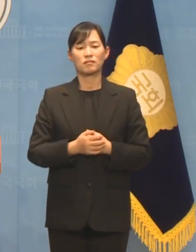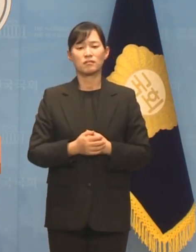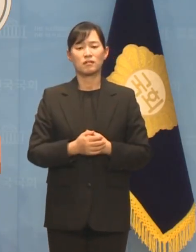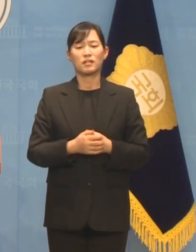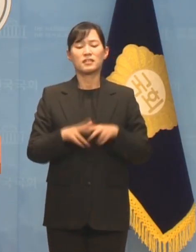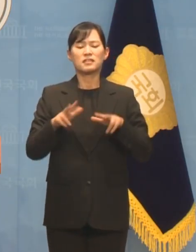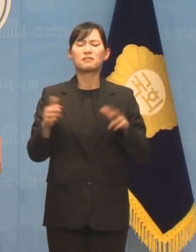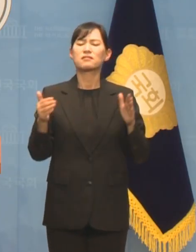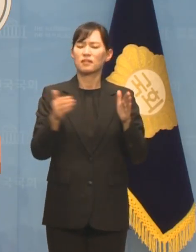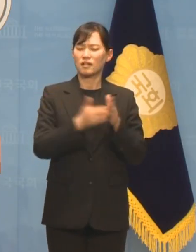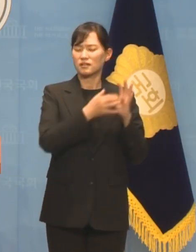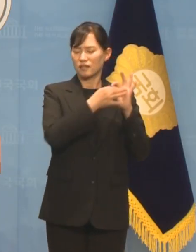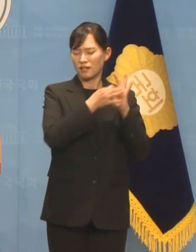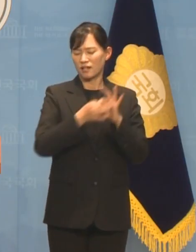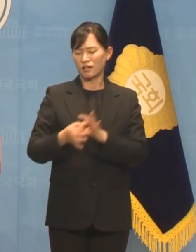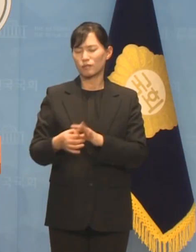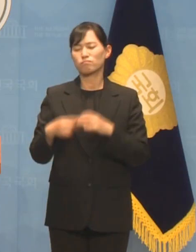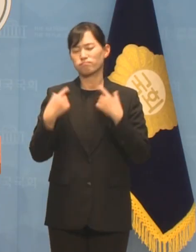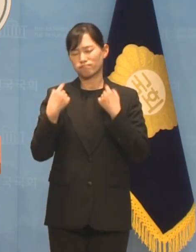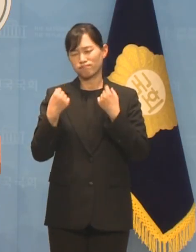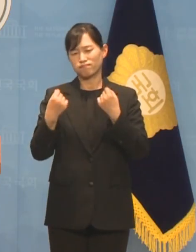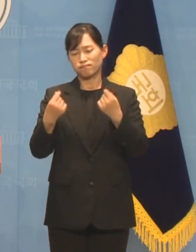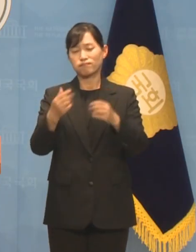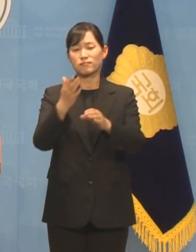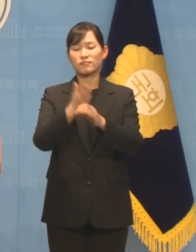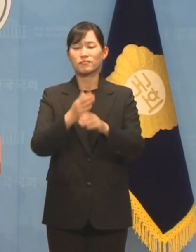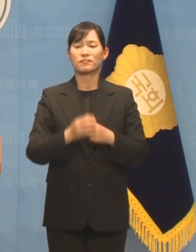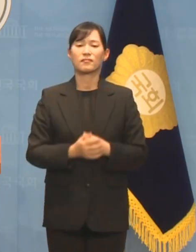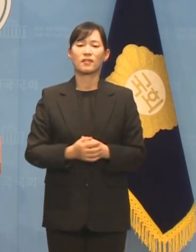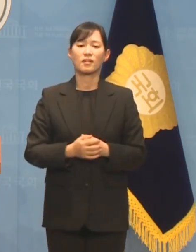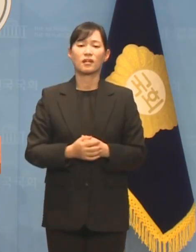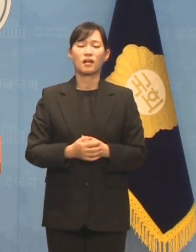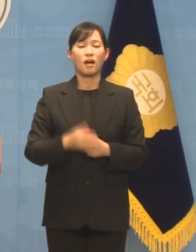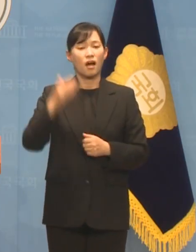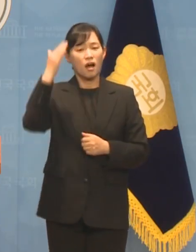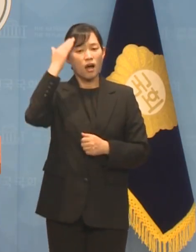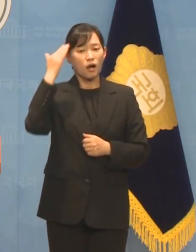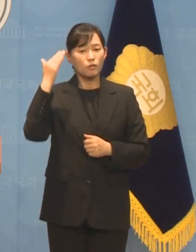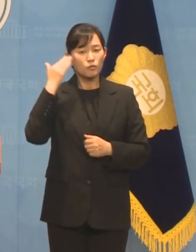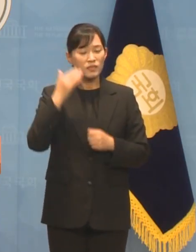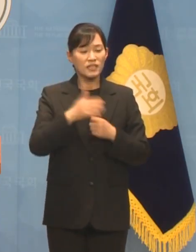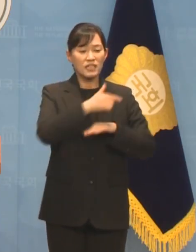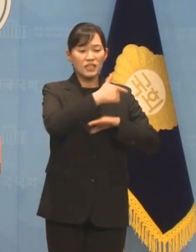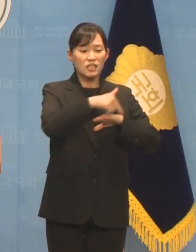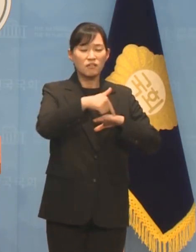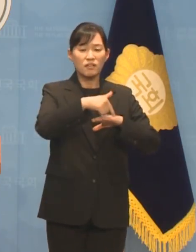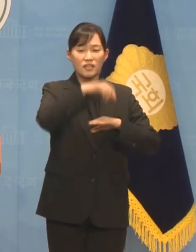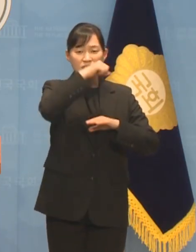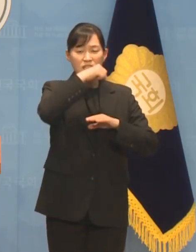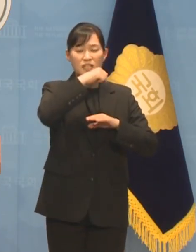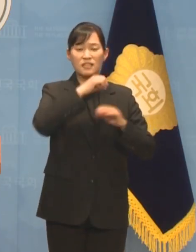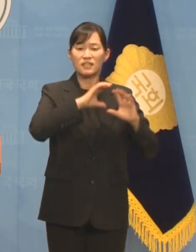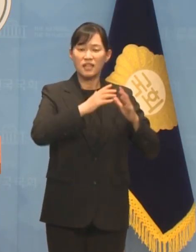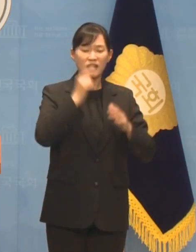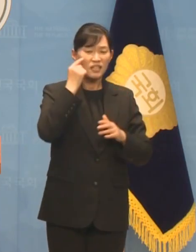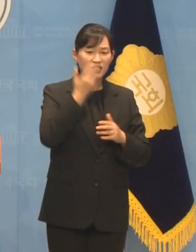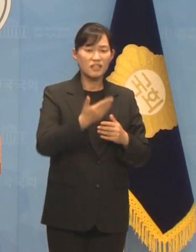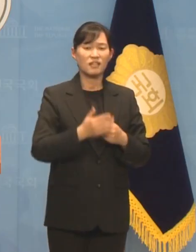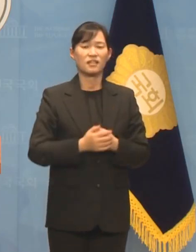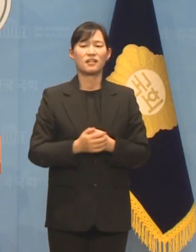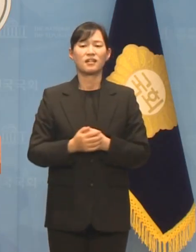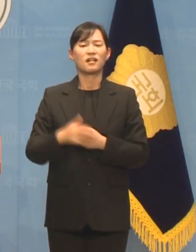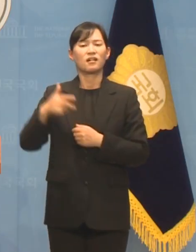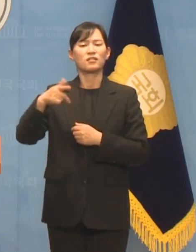탄생해서 현재까지 존속하고 있습니다. 이 나라가 기재부의 나라냐? 정세균 전